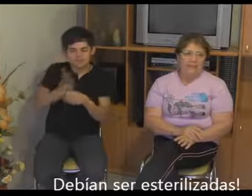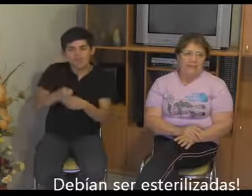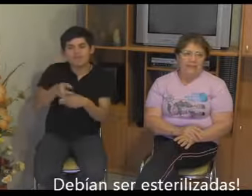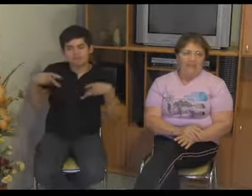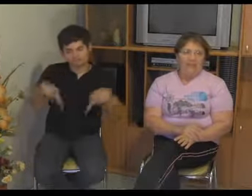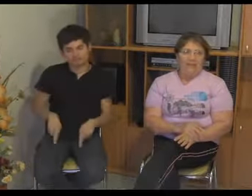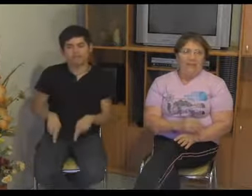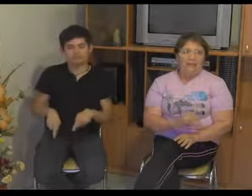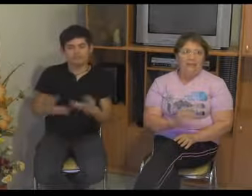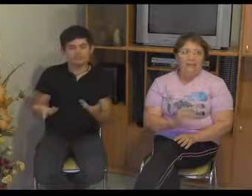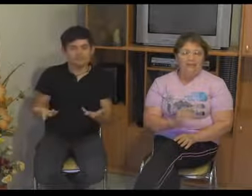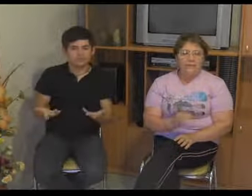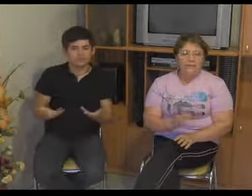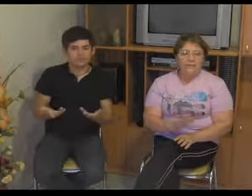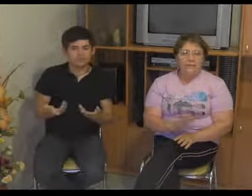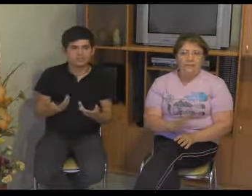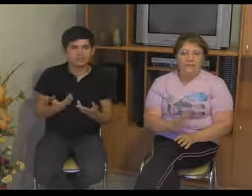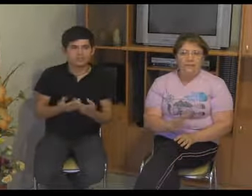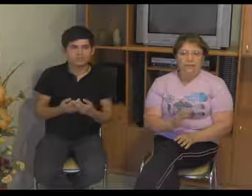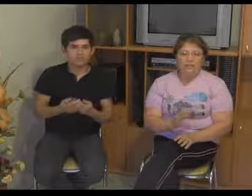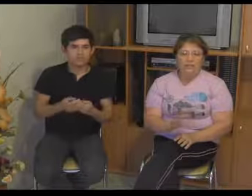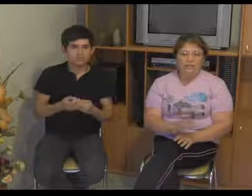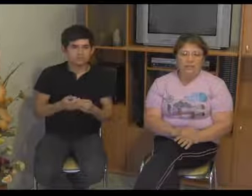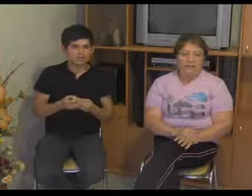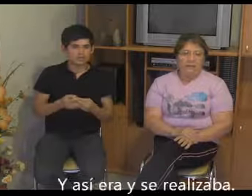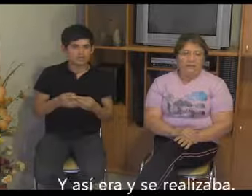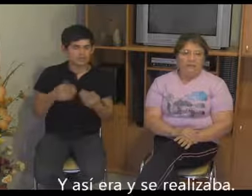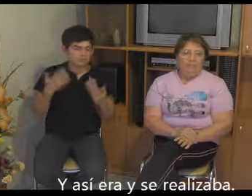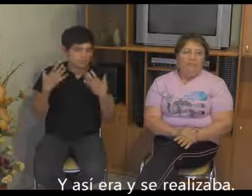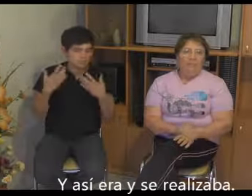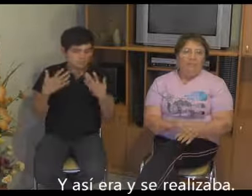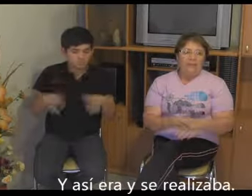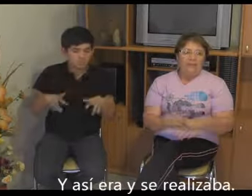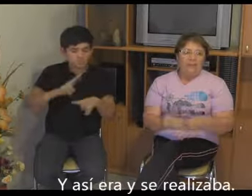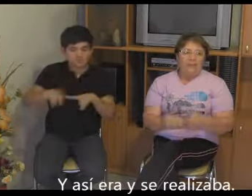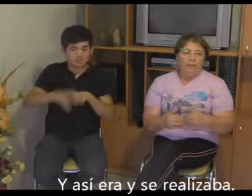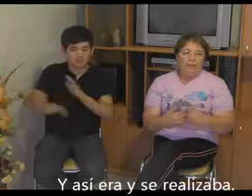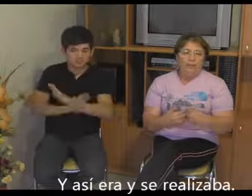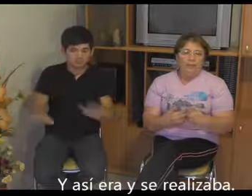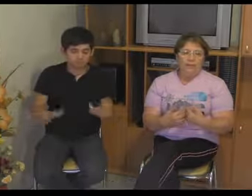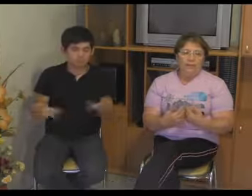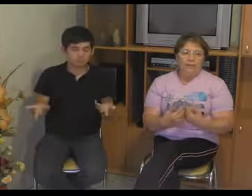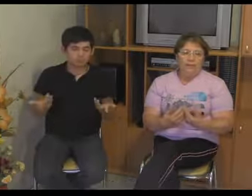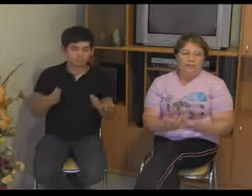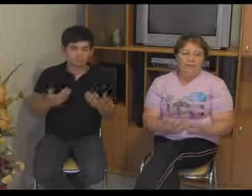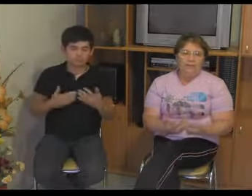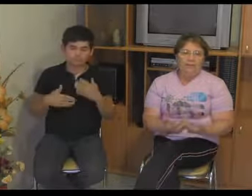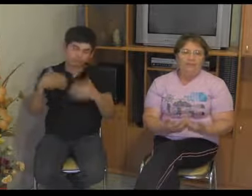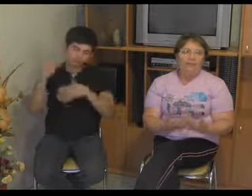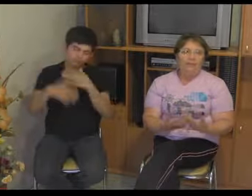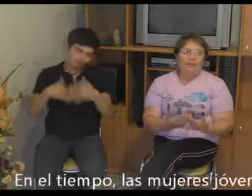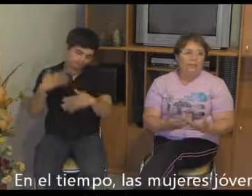esterilizadas. Y era así y esto se realizaba. Bueno, en el tiempo las mujeres jóvenes viviendo con